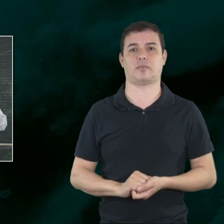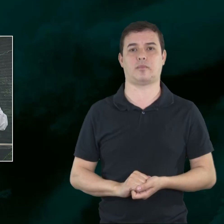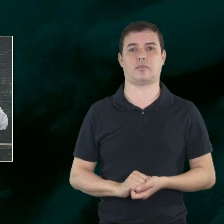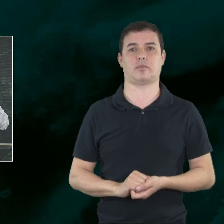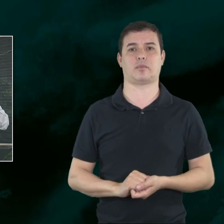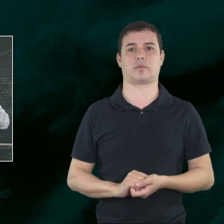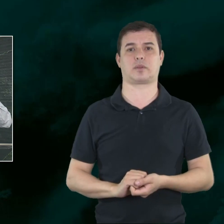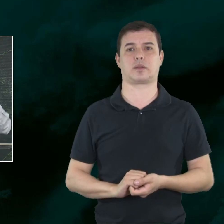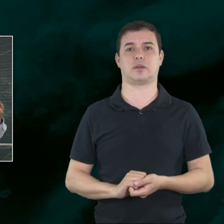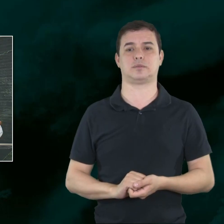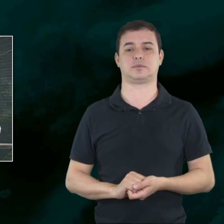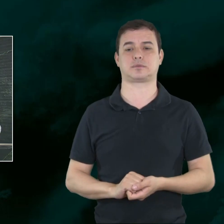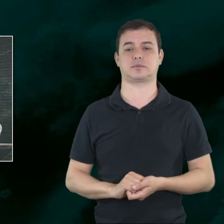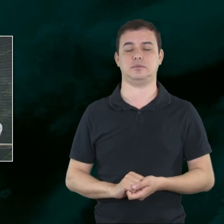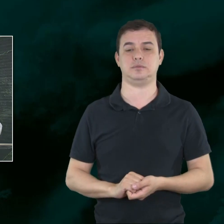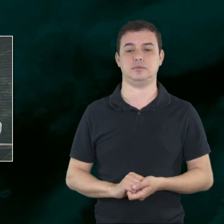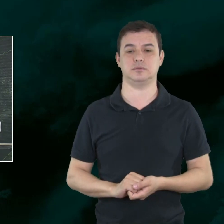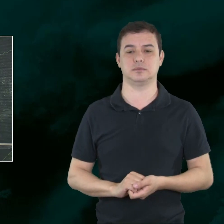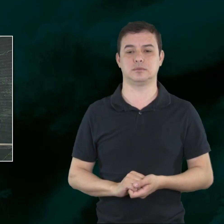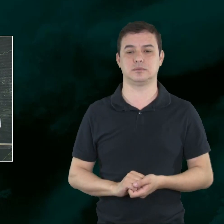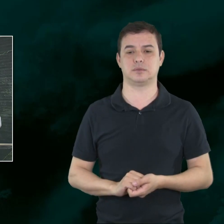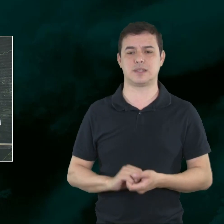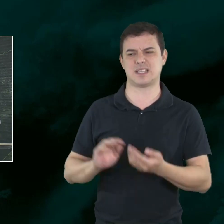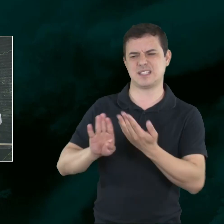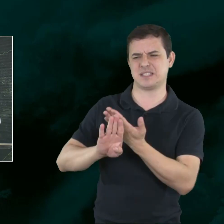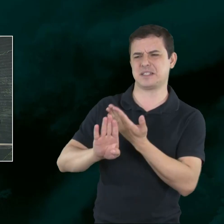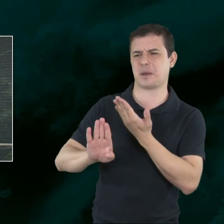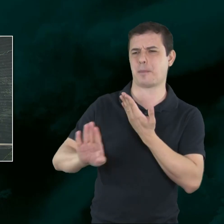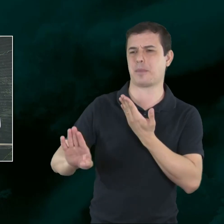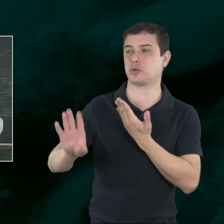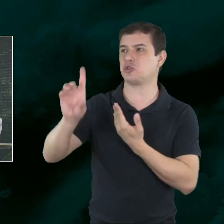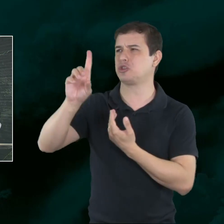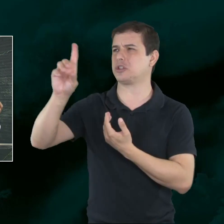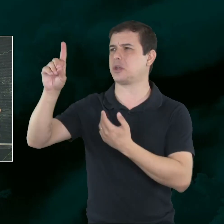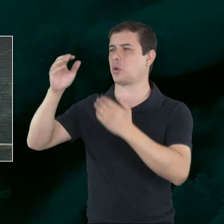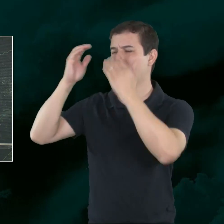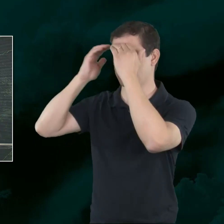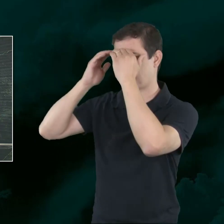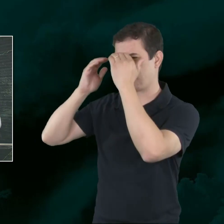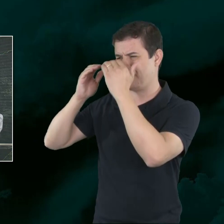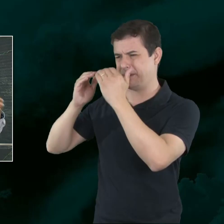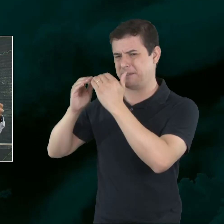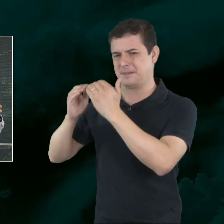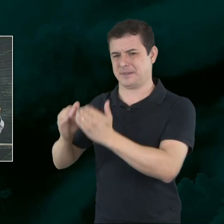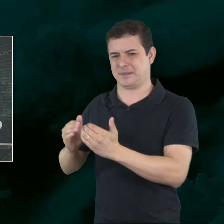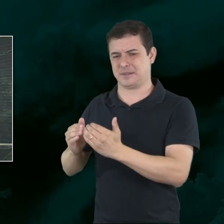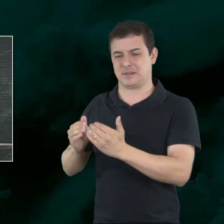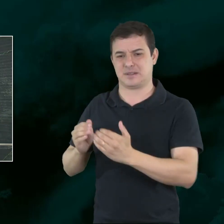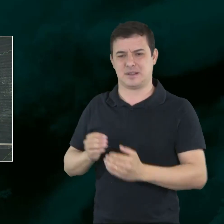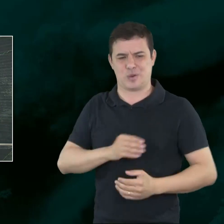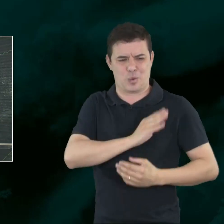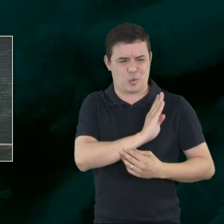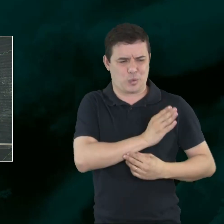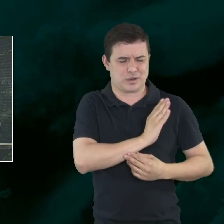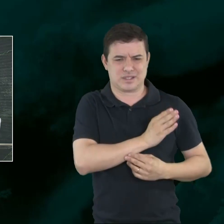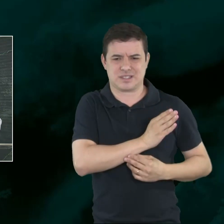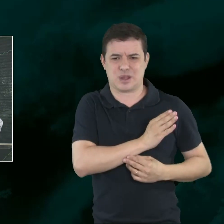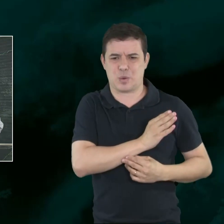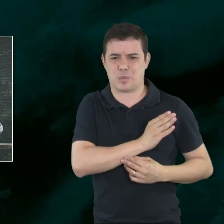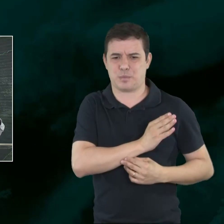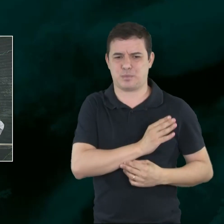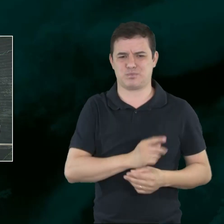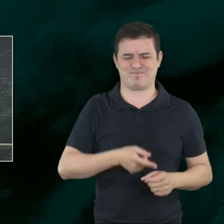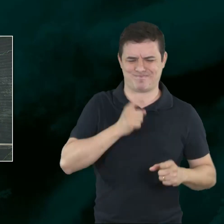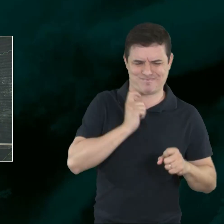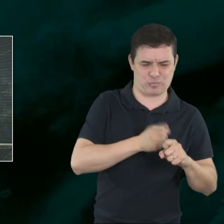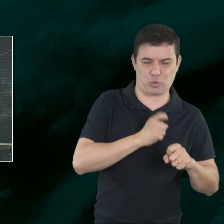essa apostasia que vai provocar uma apatia generalizada e profunda da